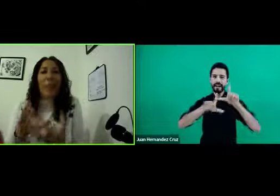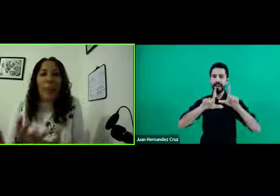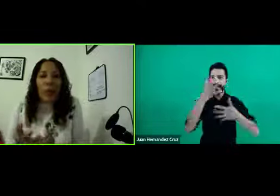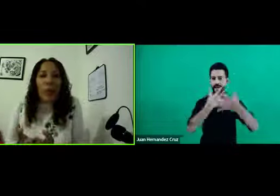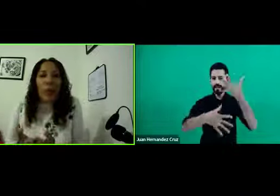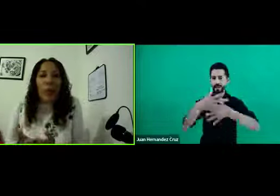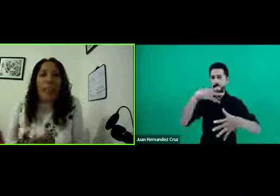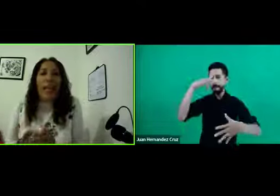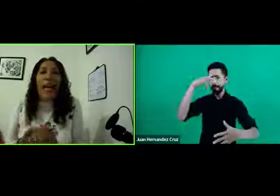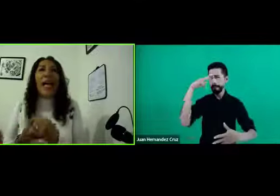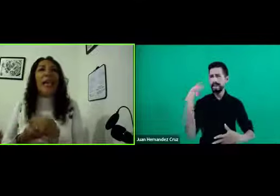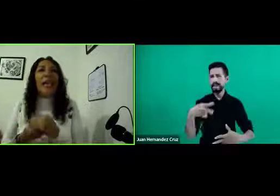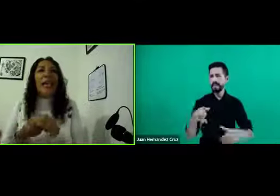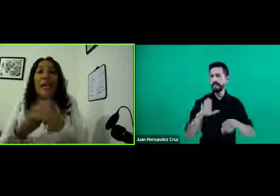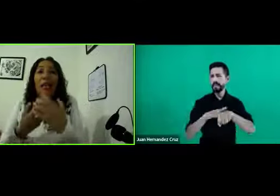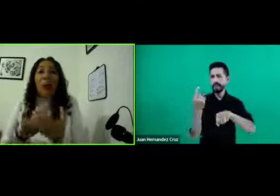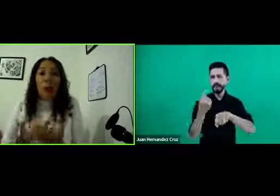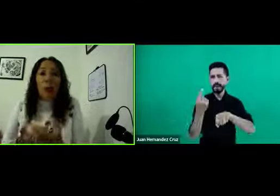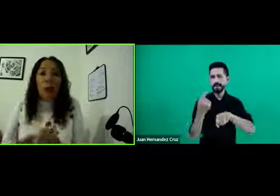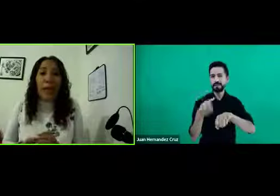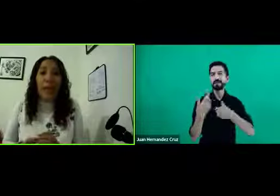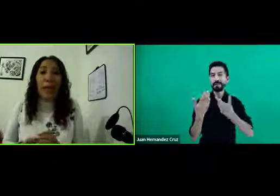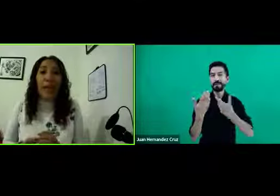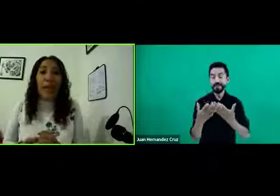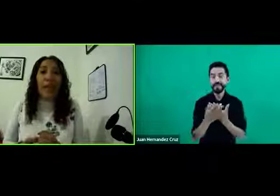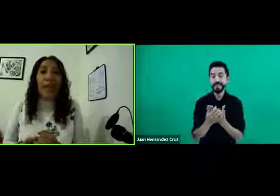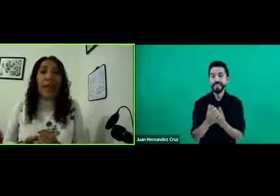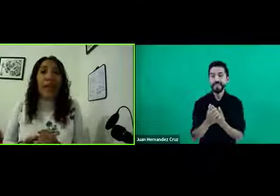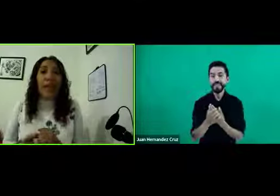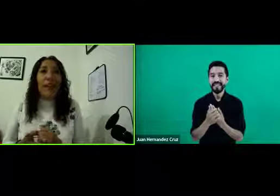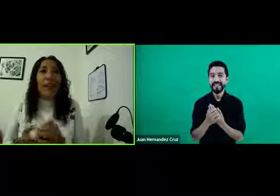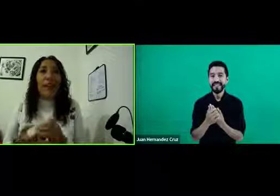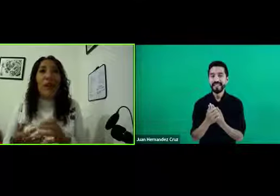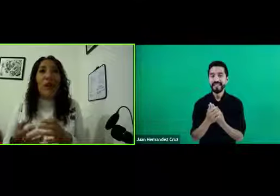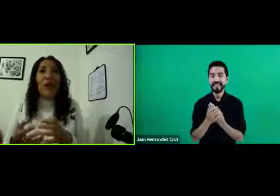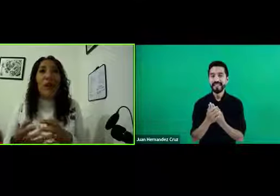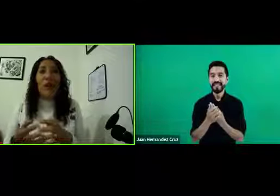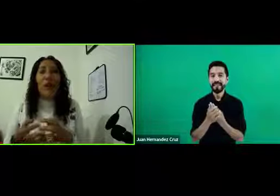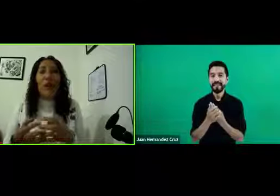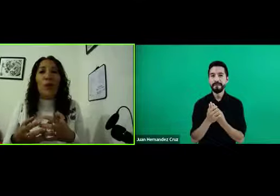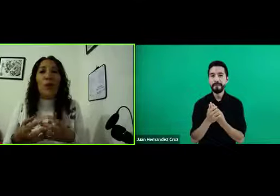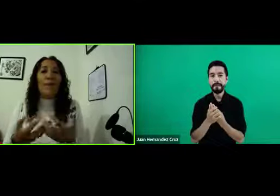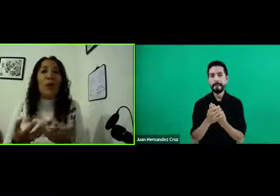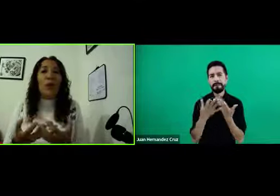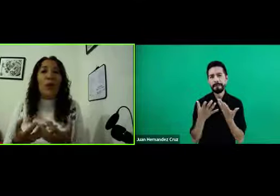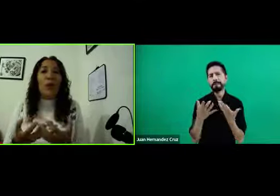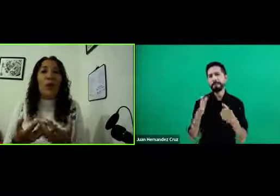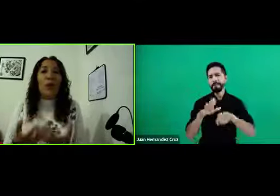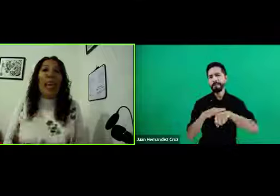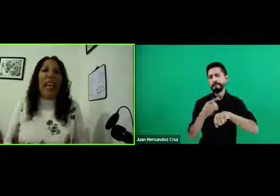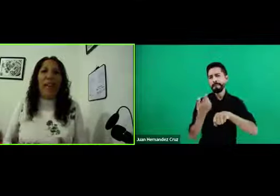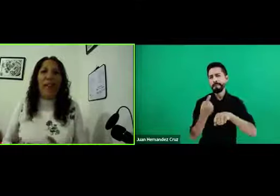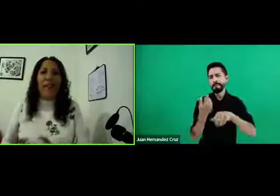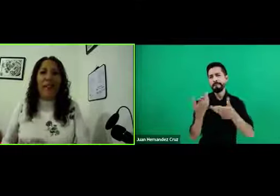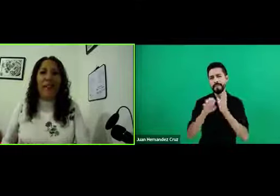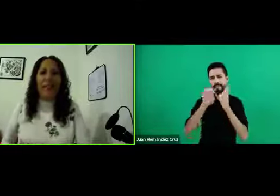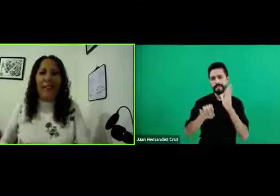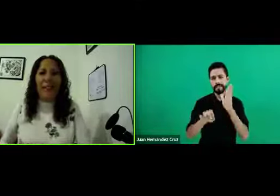¿Tiene alguna particularidad? ¿Es algo que tú creaste? ¿Es algo, digamos, por